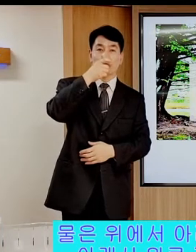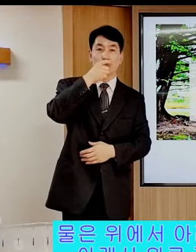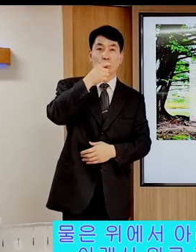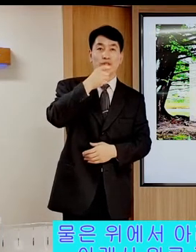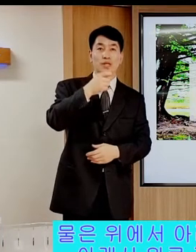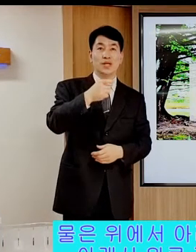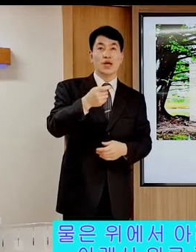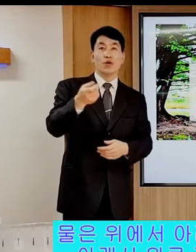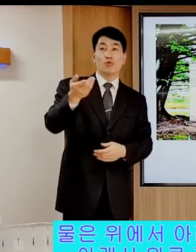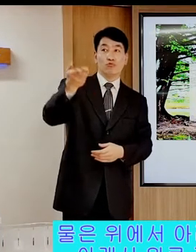물은